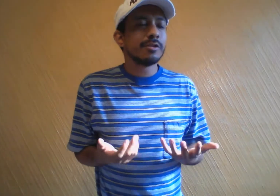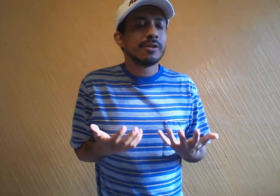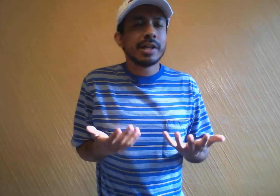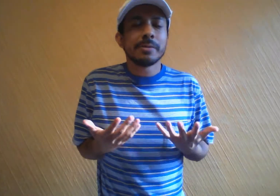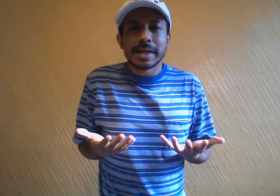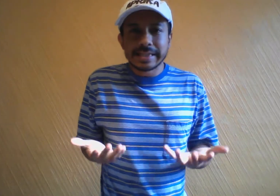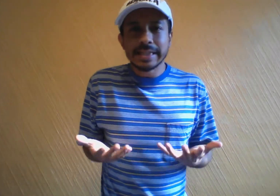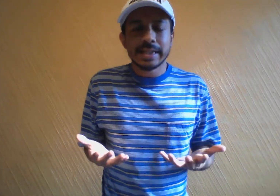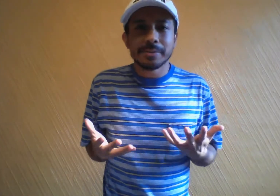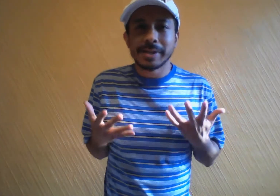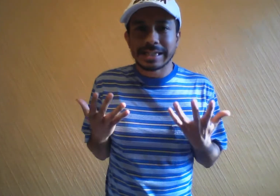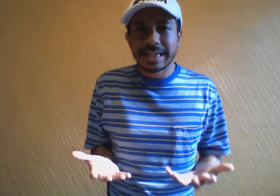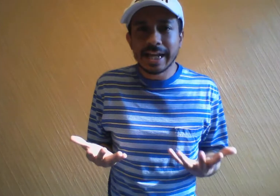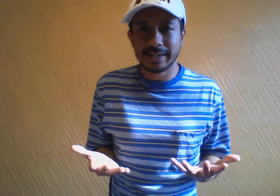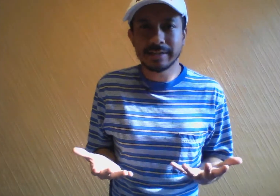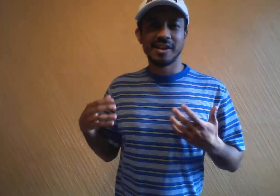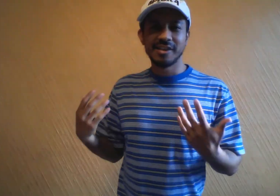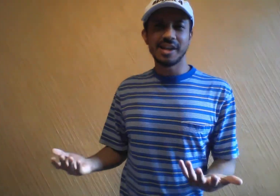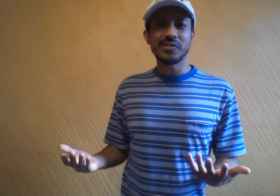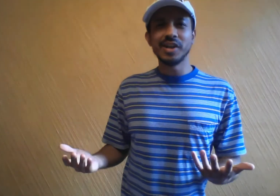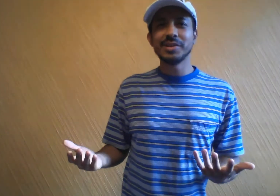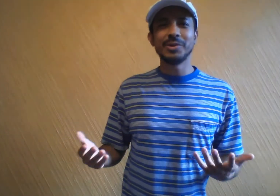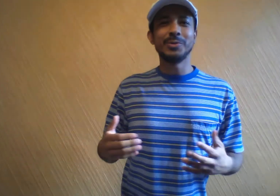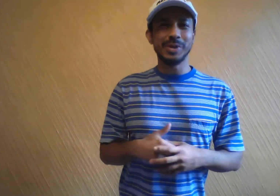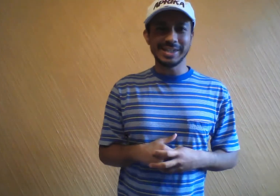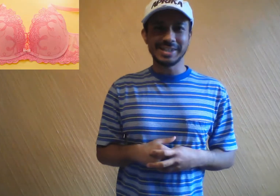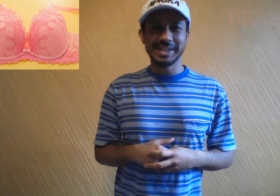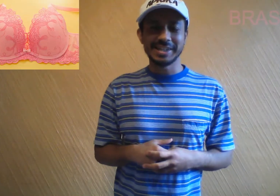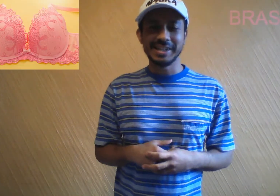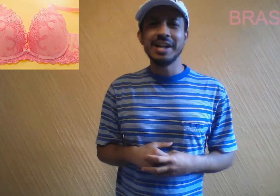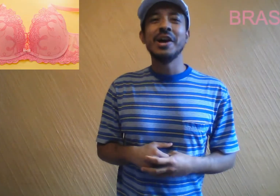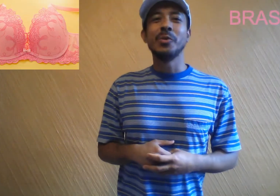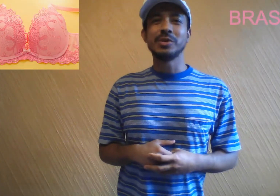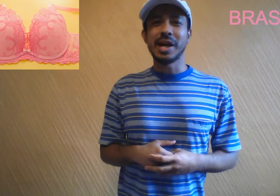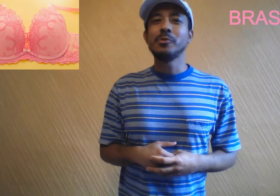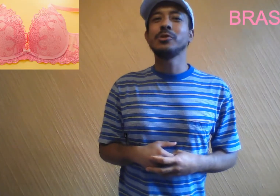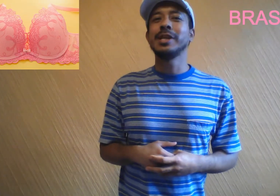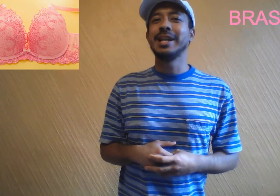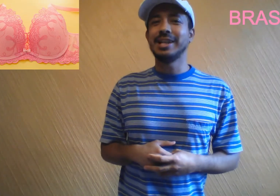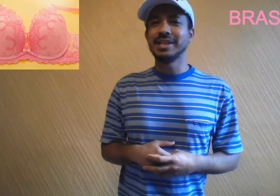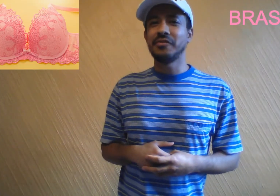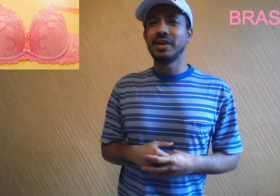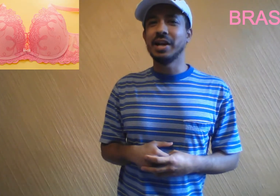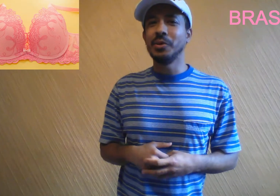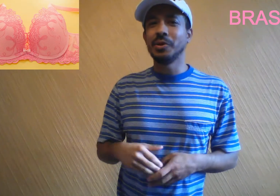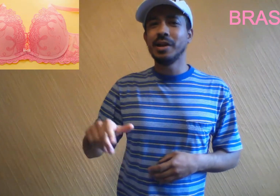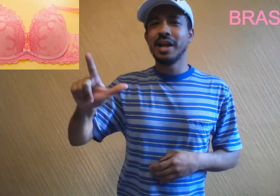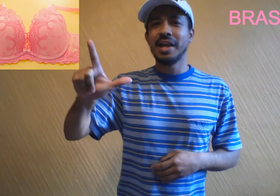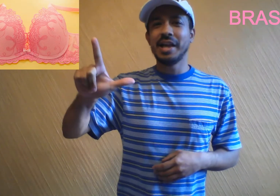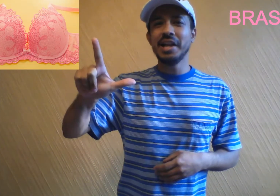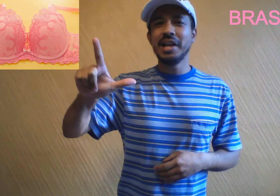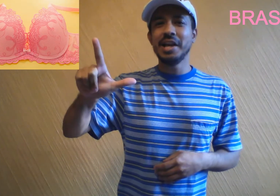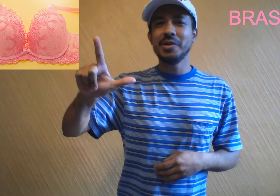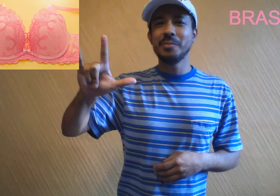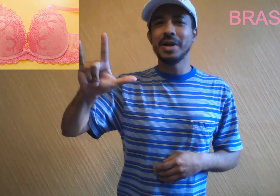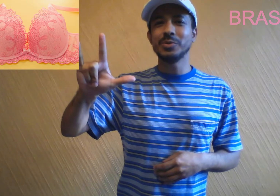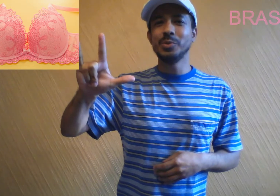No, dije Brasil, dije Brasier. De acuerdo, Brasier. Usamos el clasificador L más